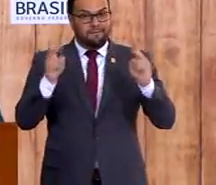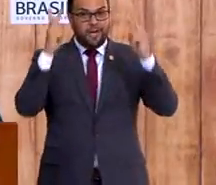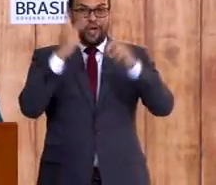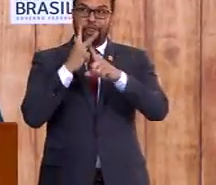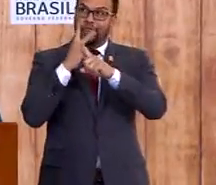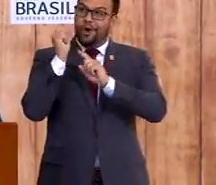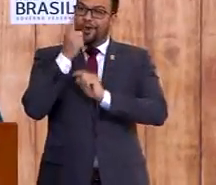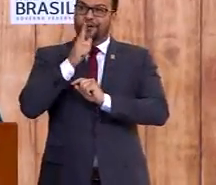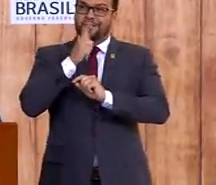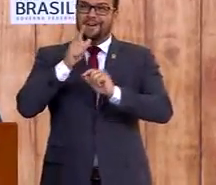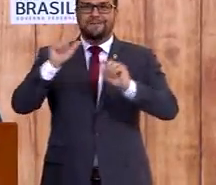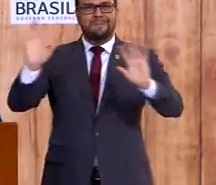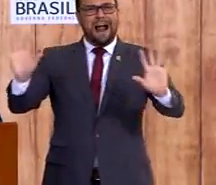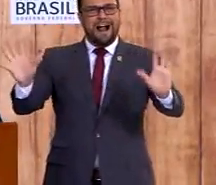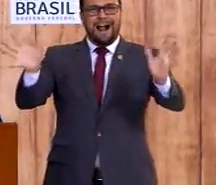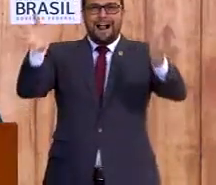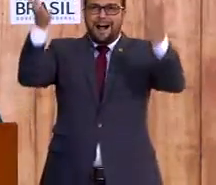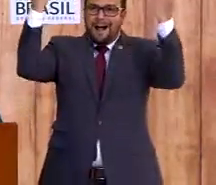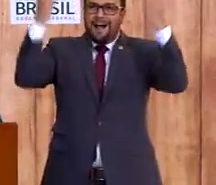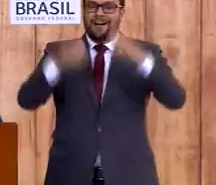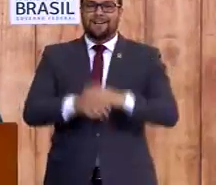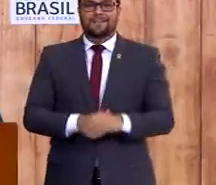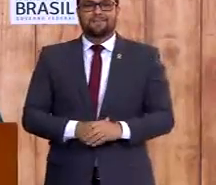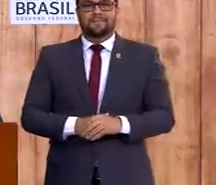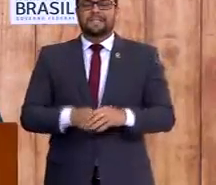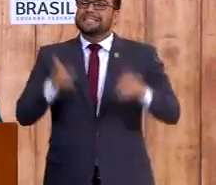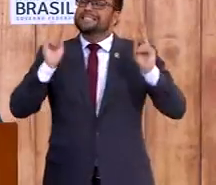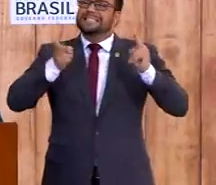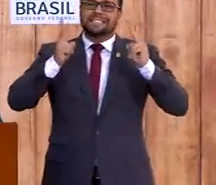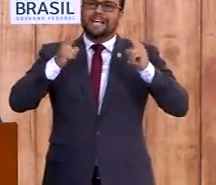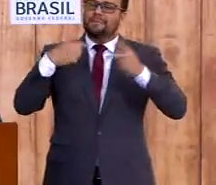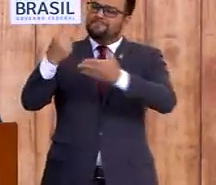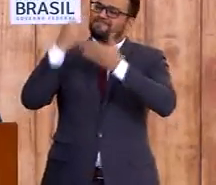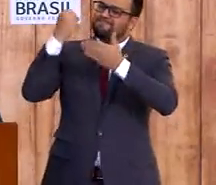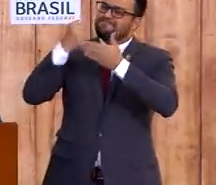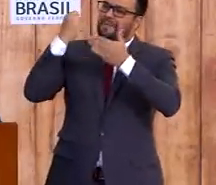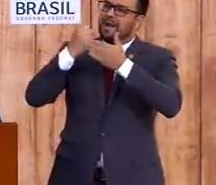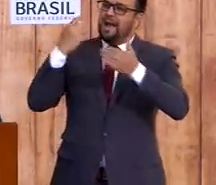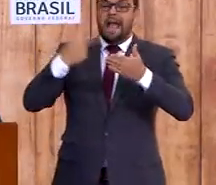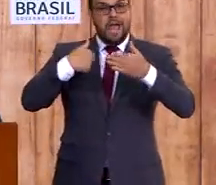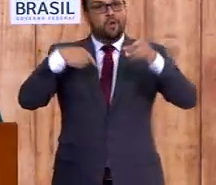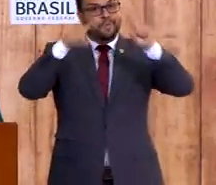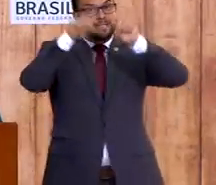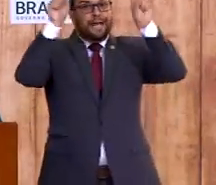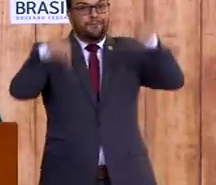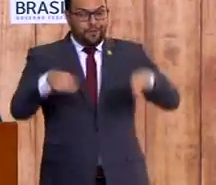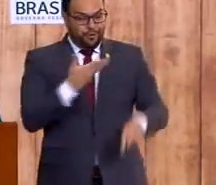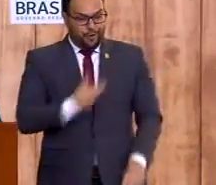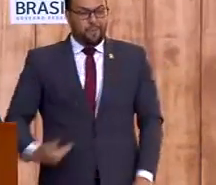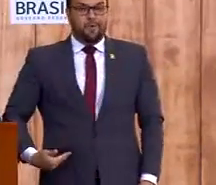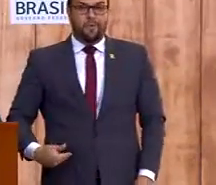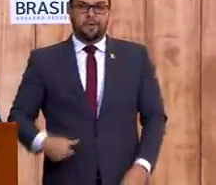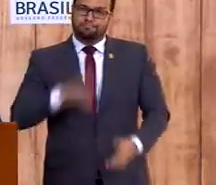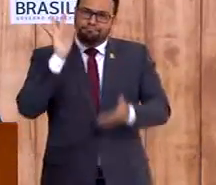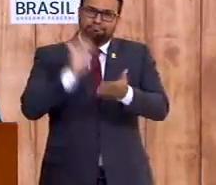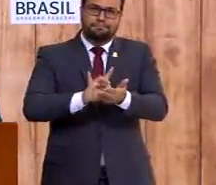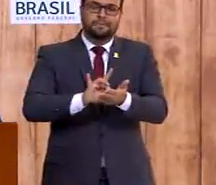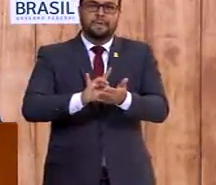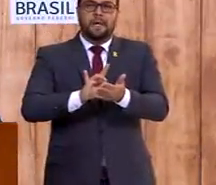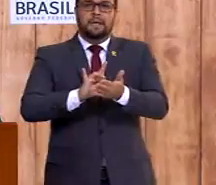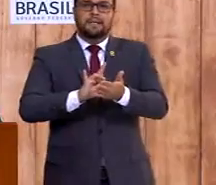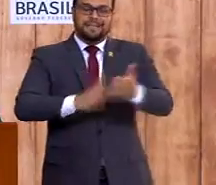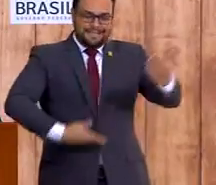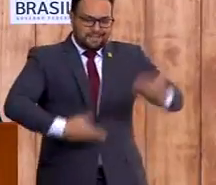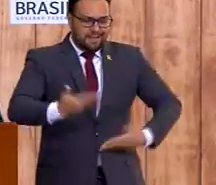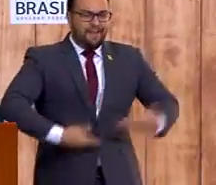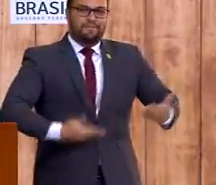relembrou em todos os momentos na minha vocação como servidora pública em efetivamente servir